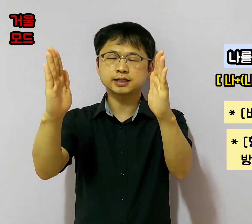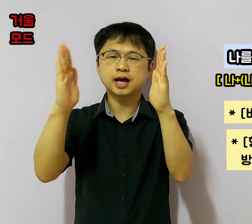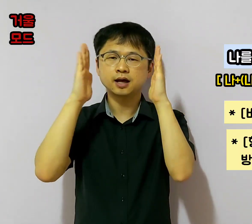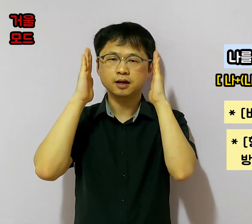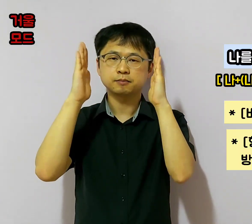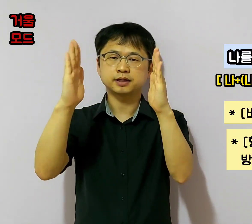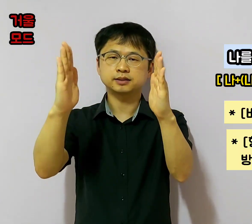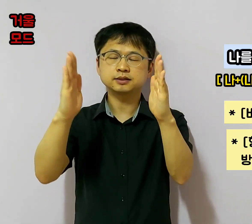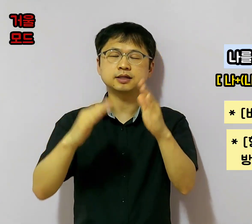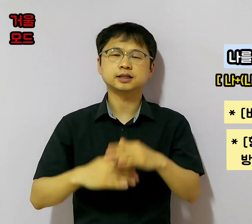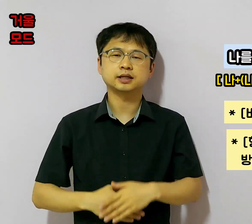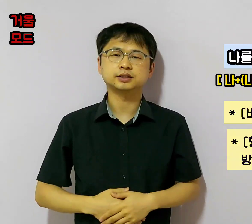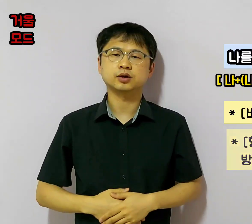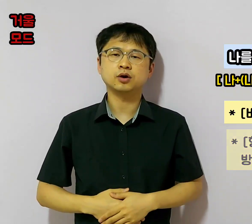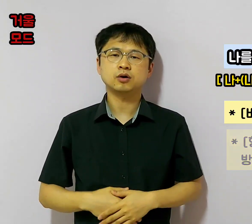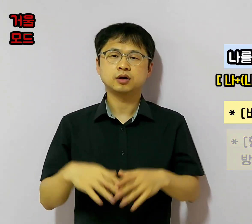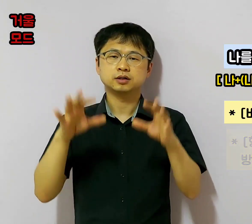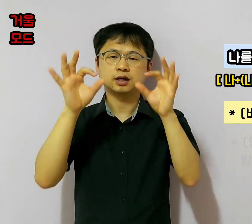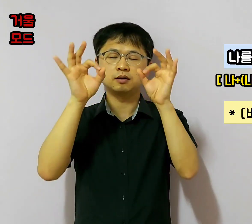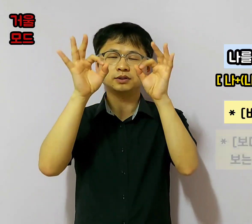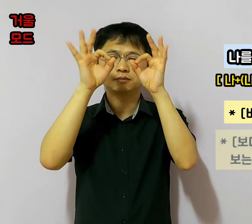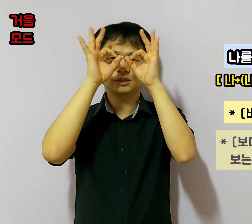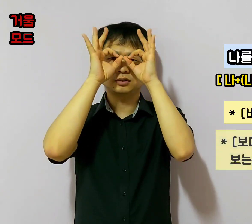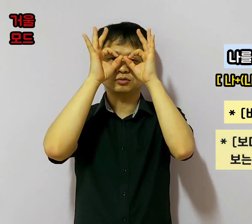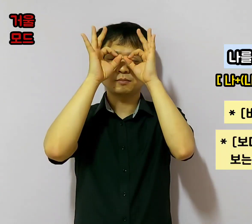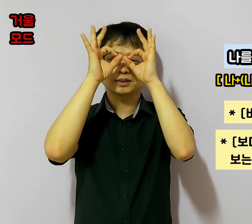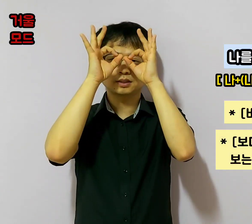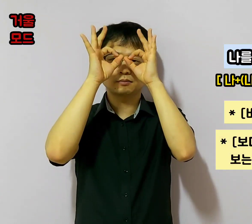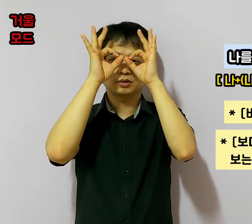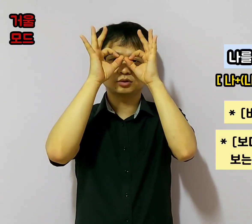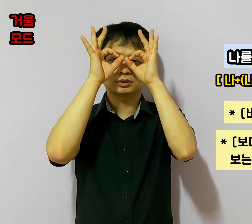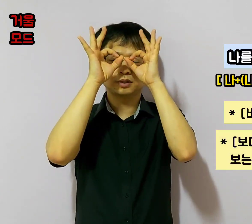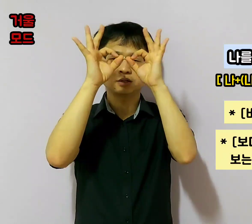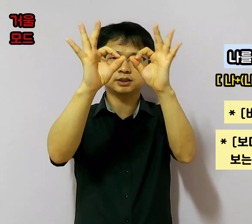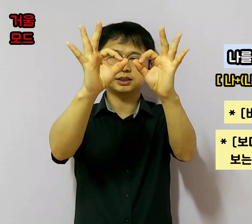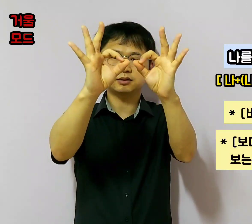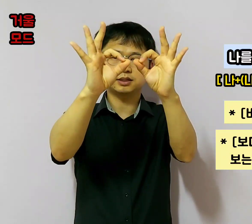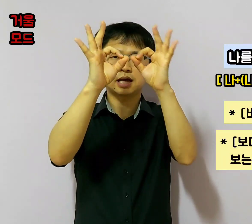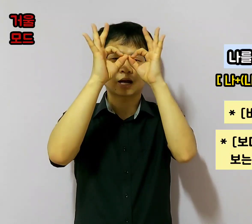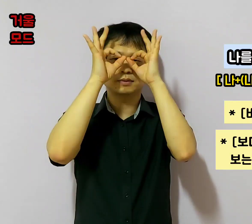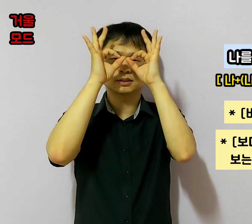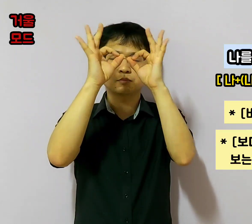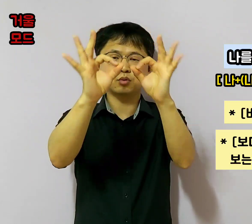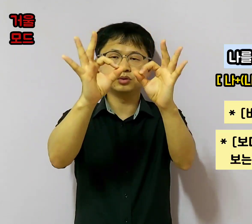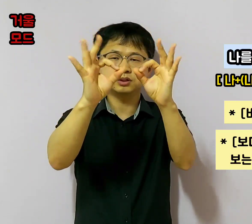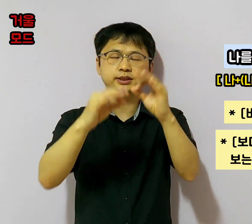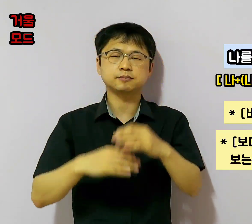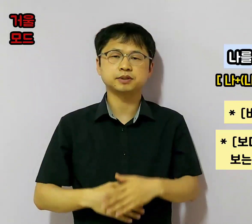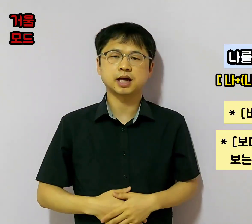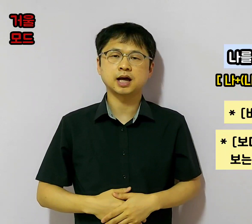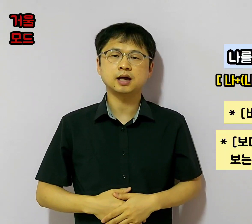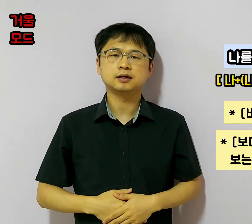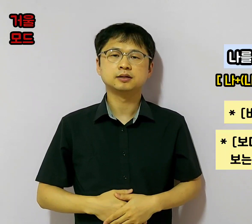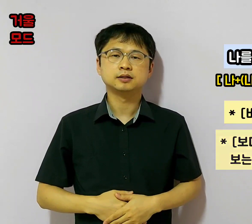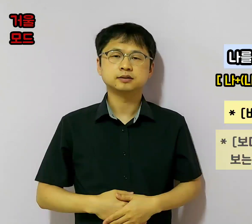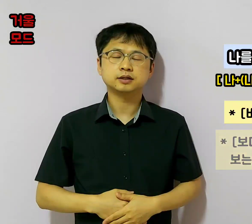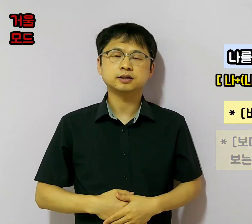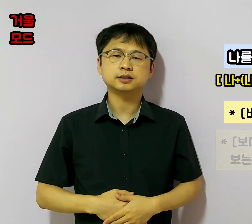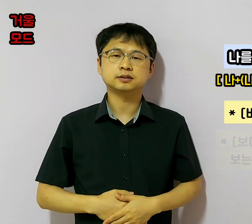향하다, 방향성을 나타내죠. 그 다음 엄지검지를 눈앞에서 내밀어 주시면 시선이 나가면서 보는 것이 됩니다. 근데